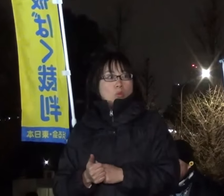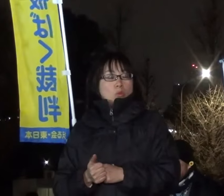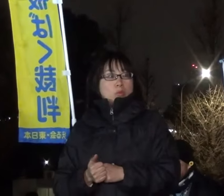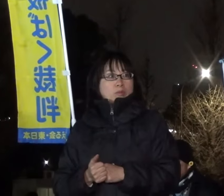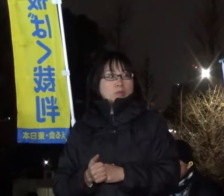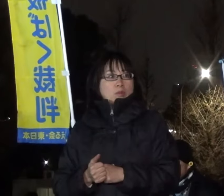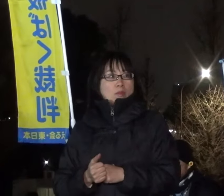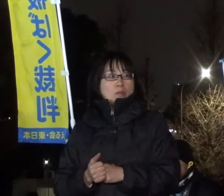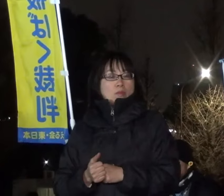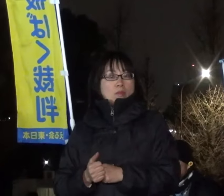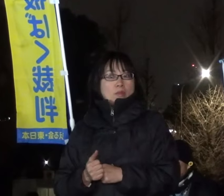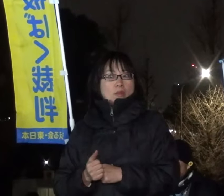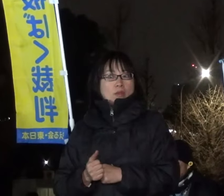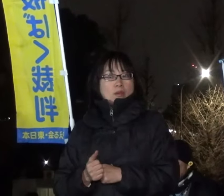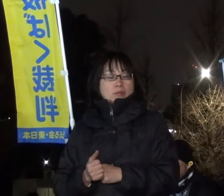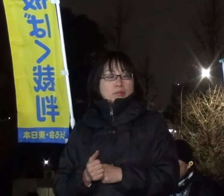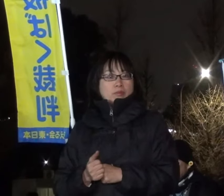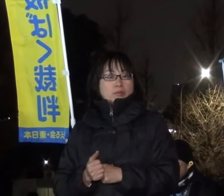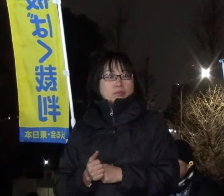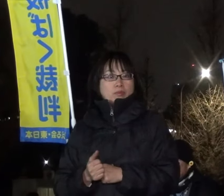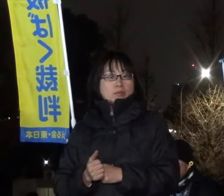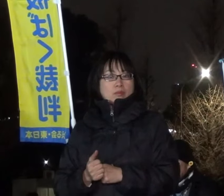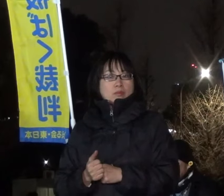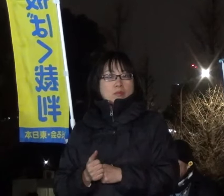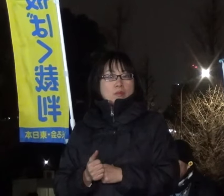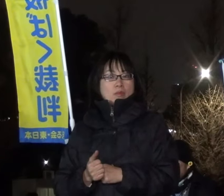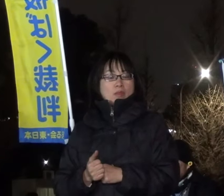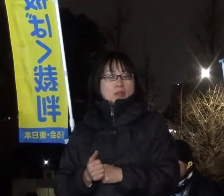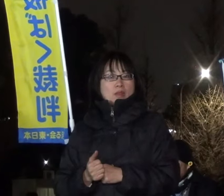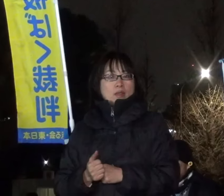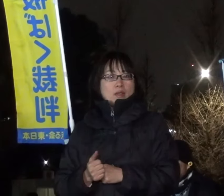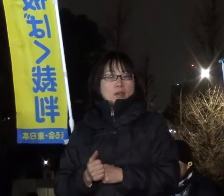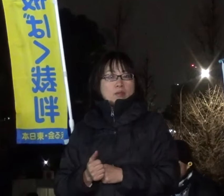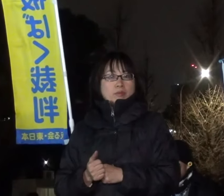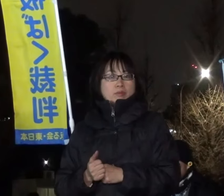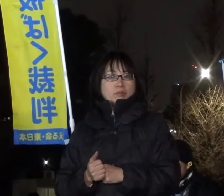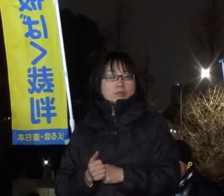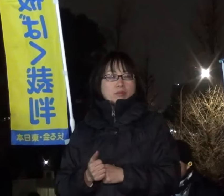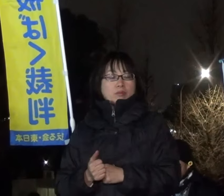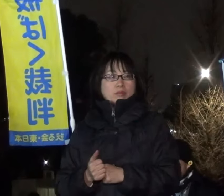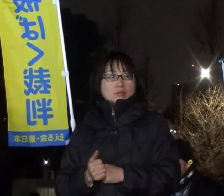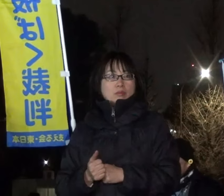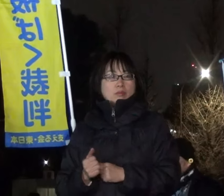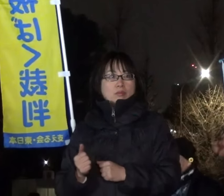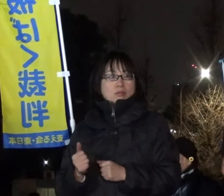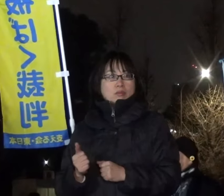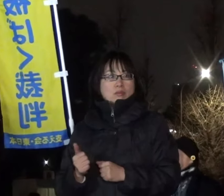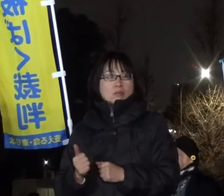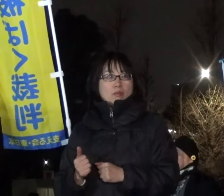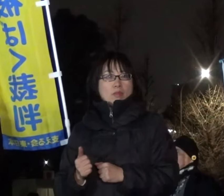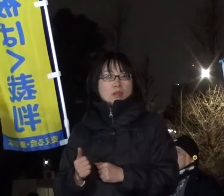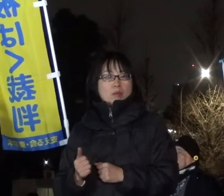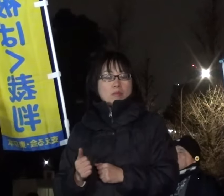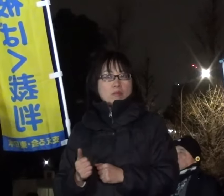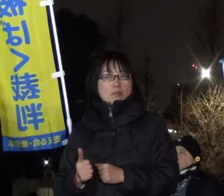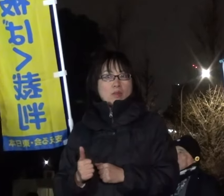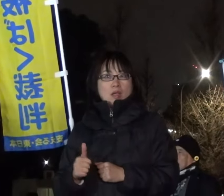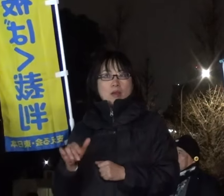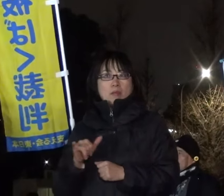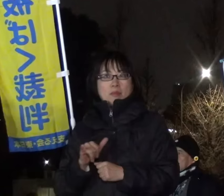コメントをくれて、ね、彼がの歌ヒーローっていうのがあるんですけども、ね、ベルリンで書いたやつなんですけども、